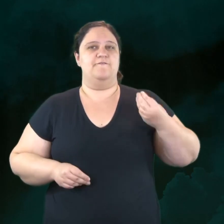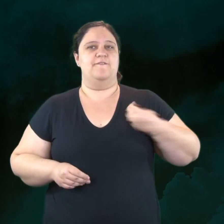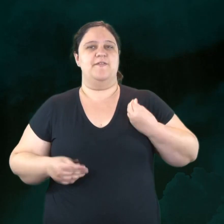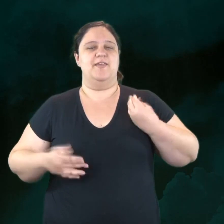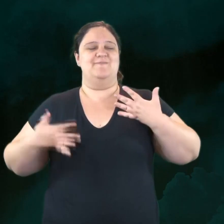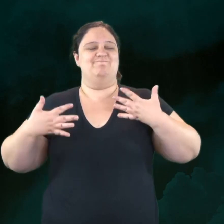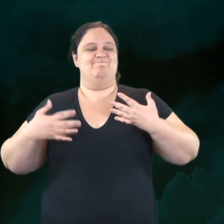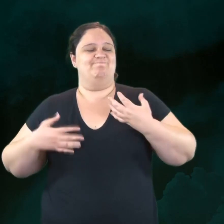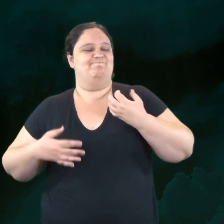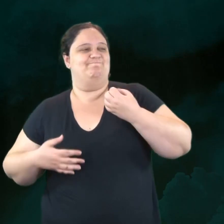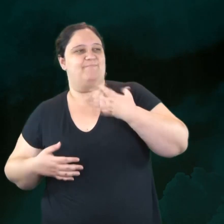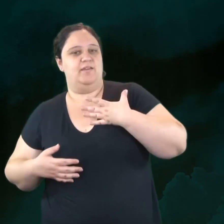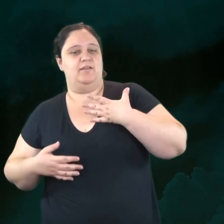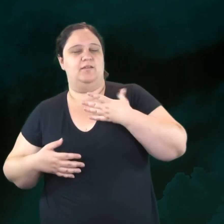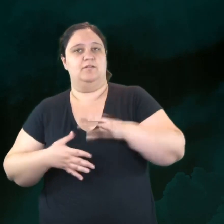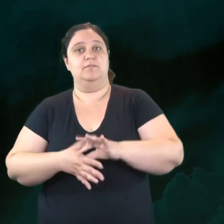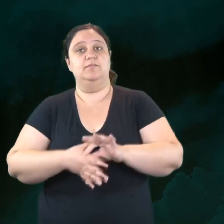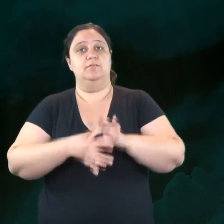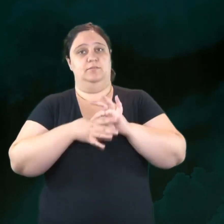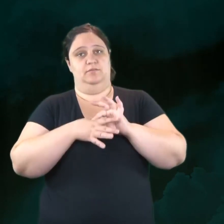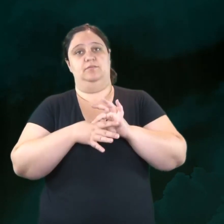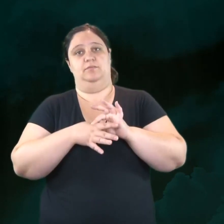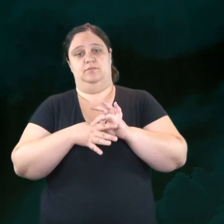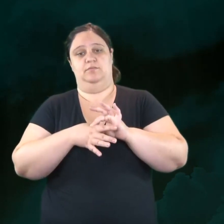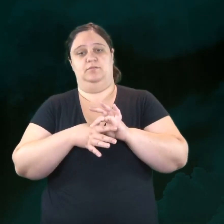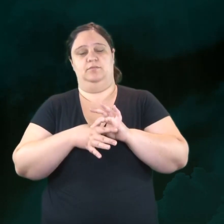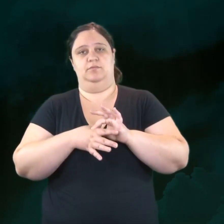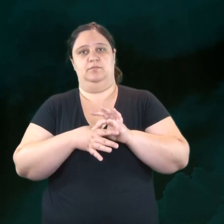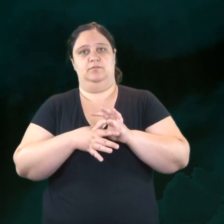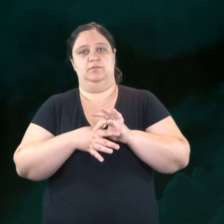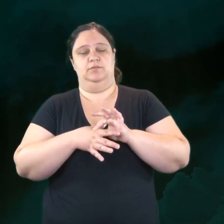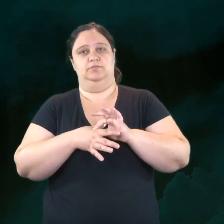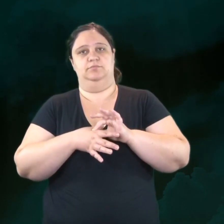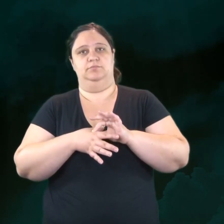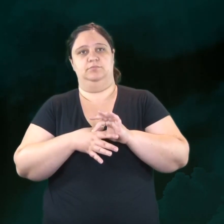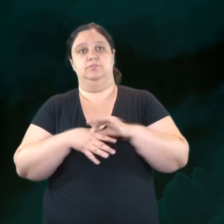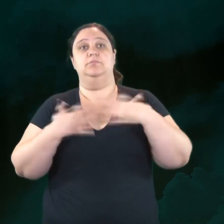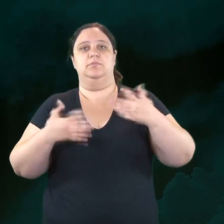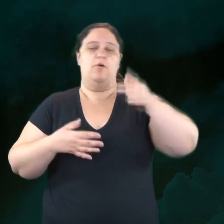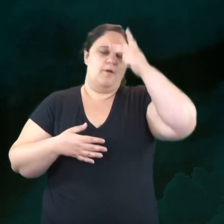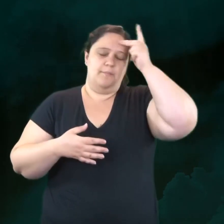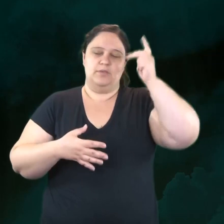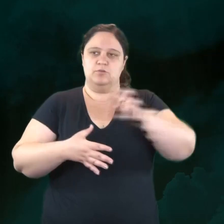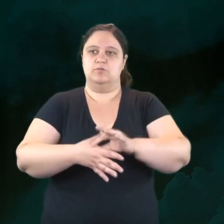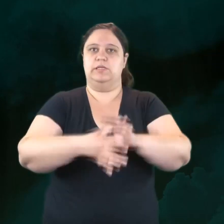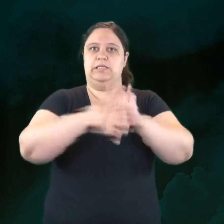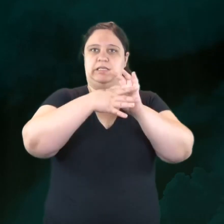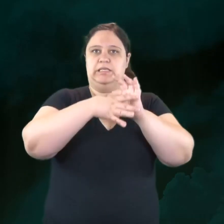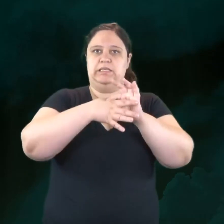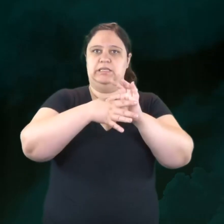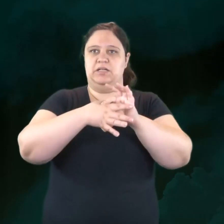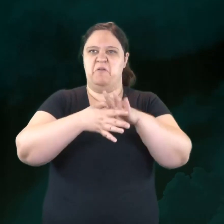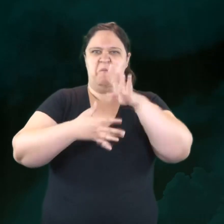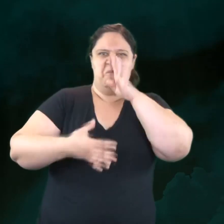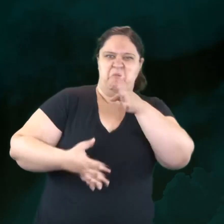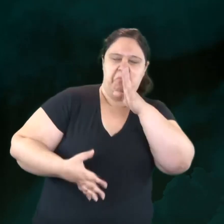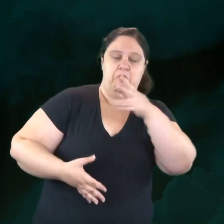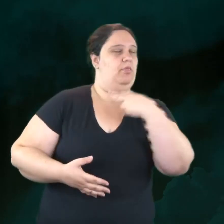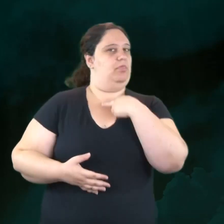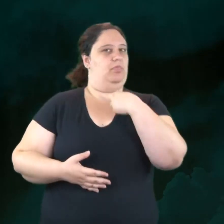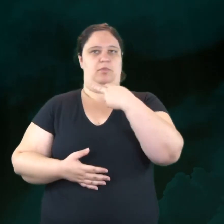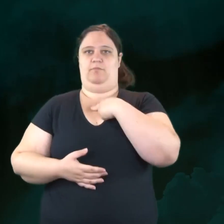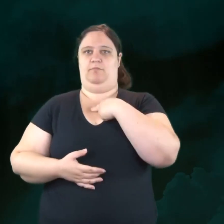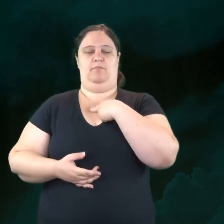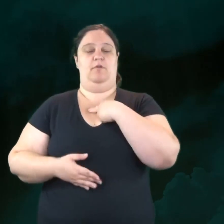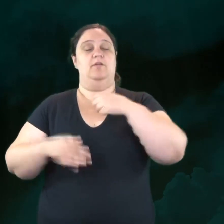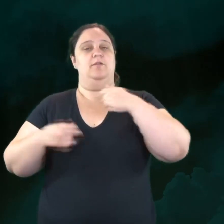estima os que lideram, os que estão à nossa frente. Se a gente derruba esse princípio,